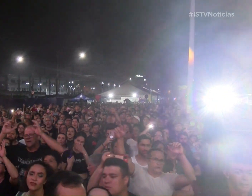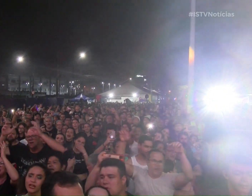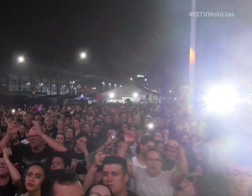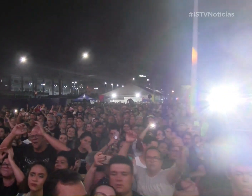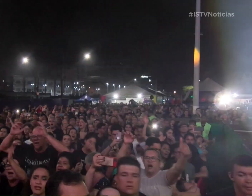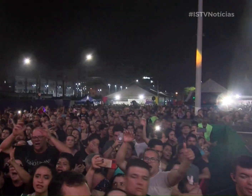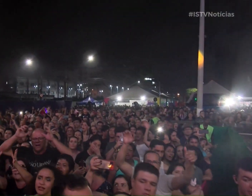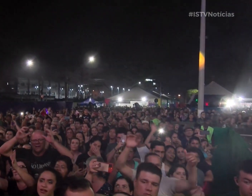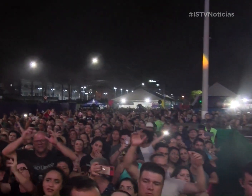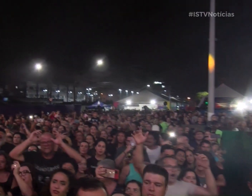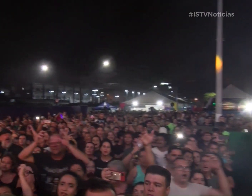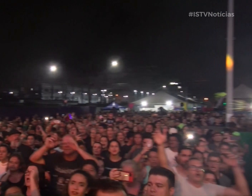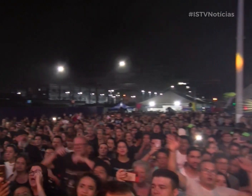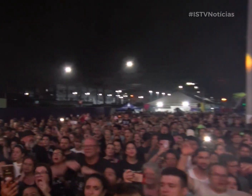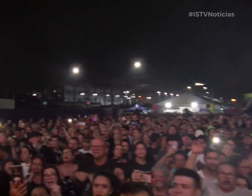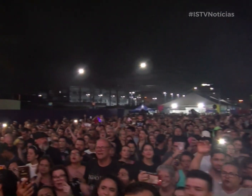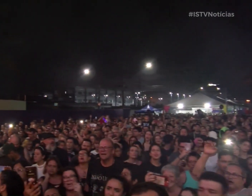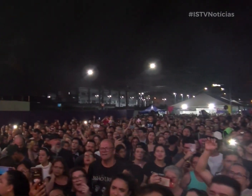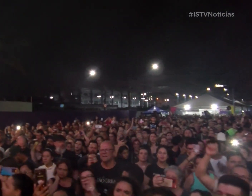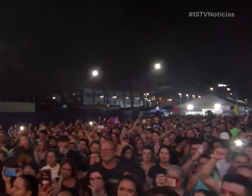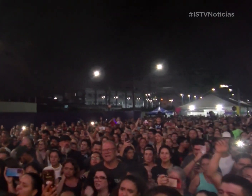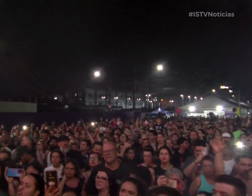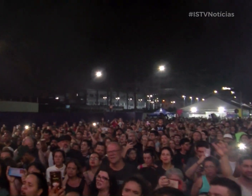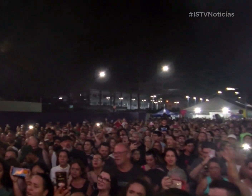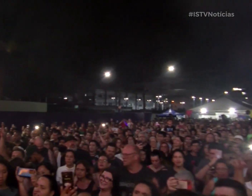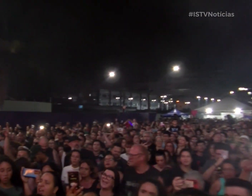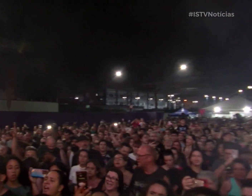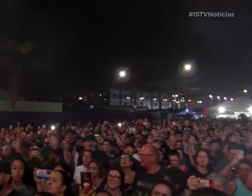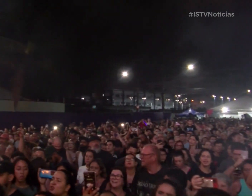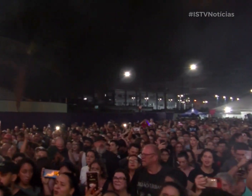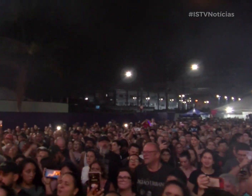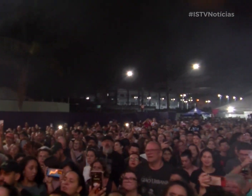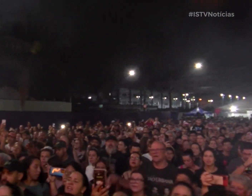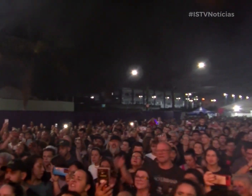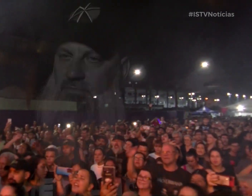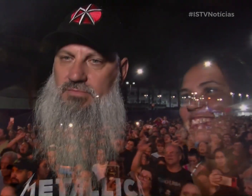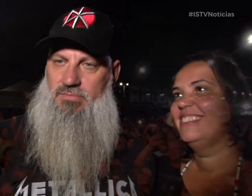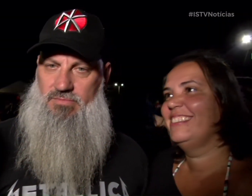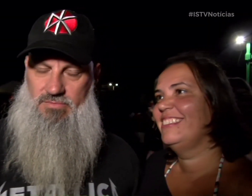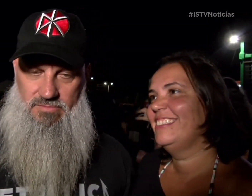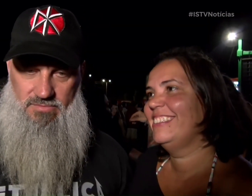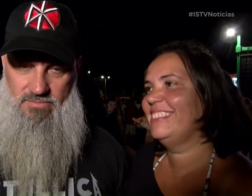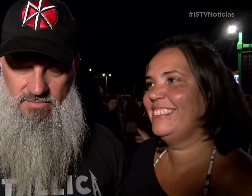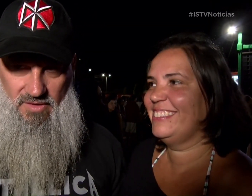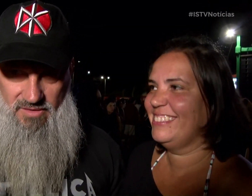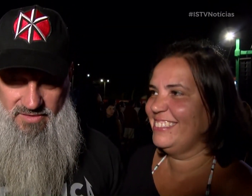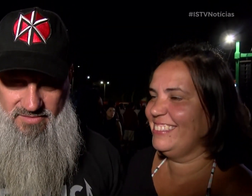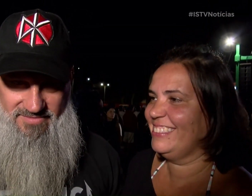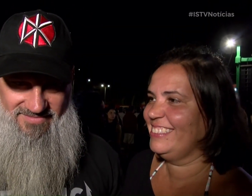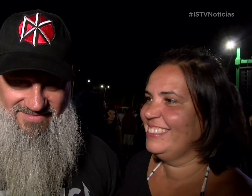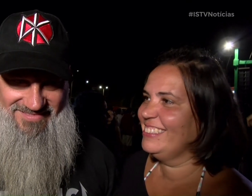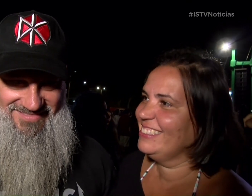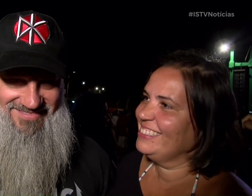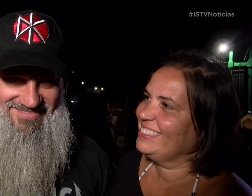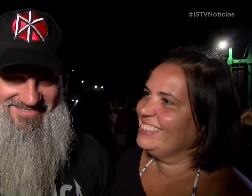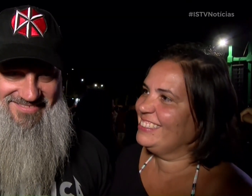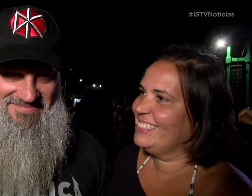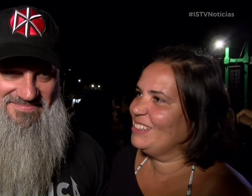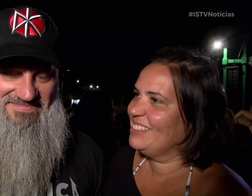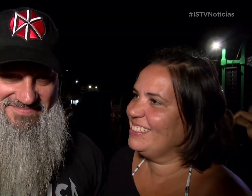de Bertioga, deixa eu ser bastião. Marcelo, você que não é daqui, veio